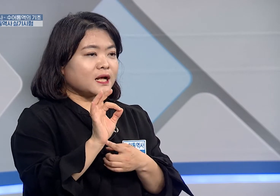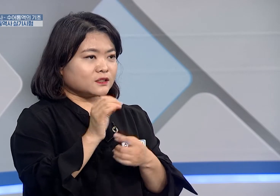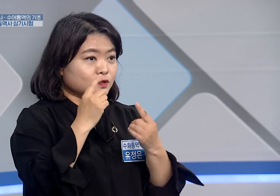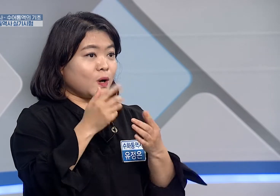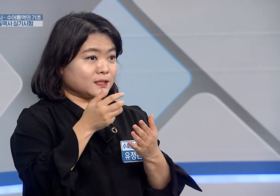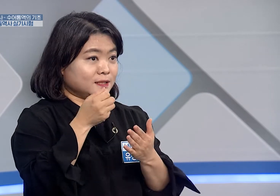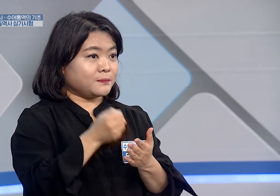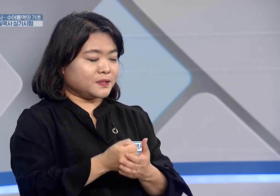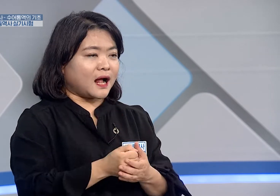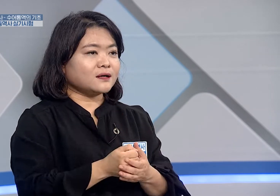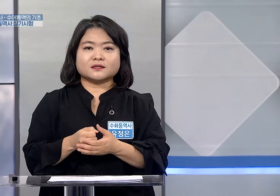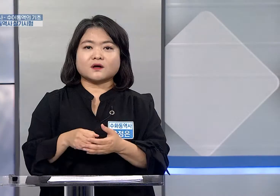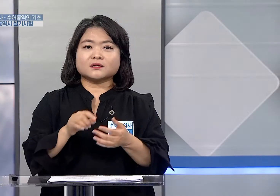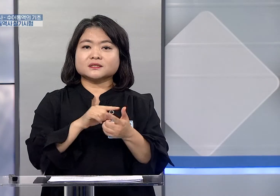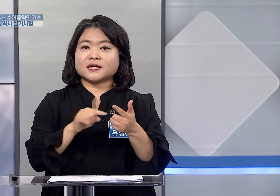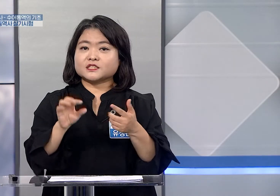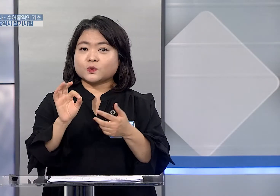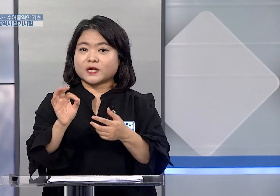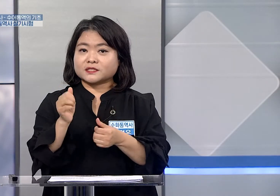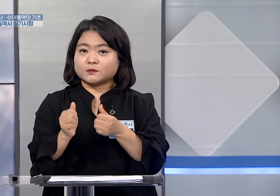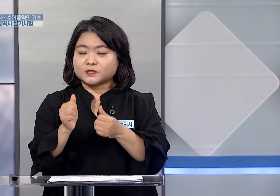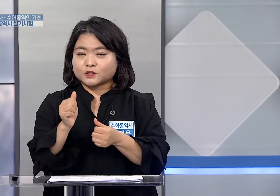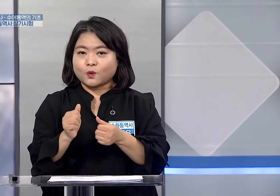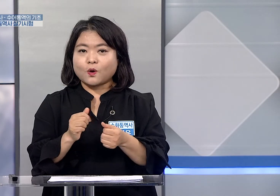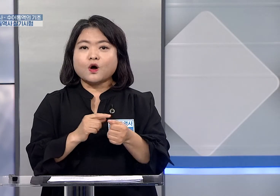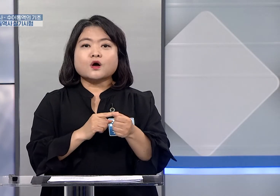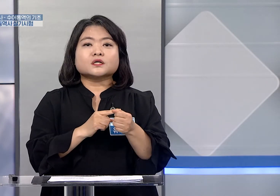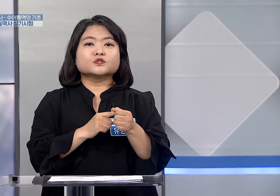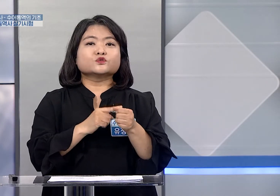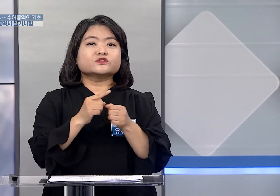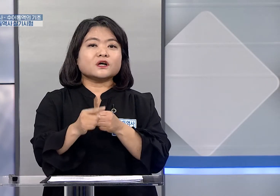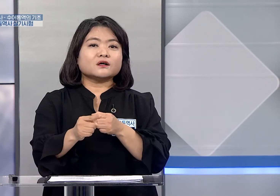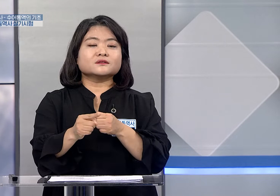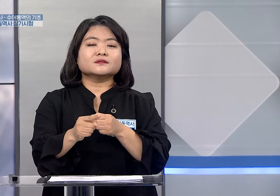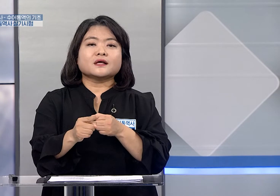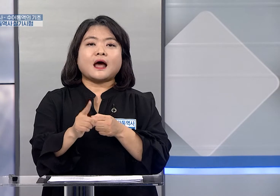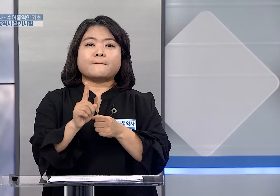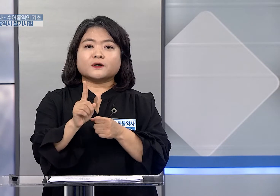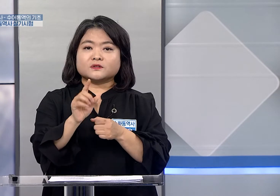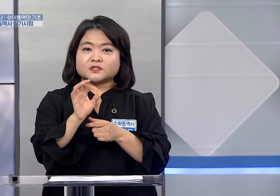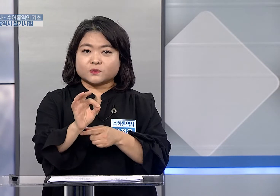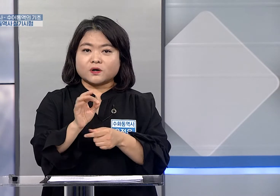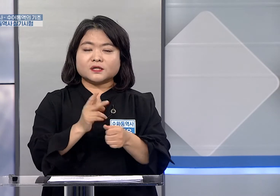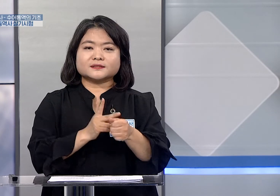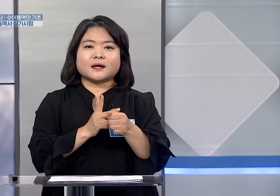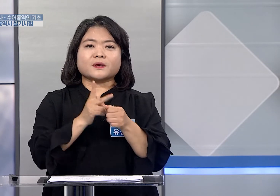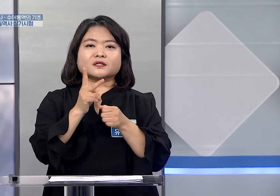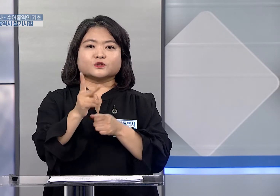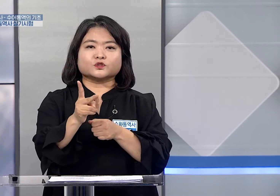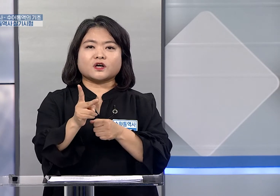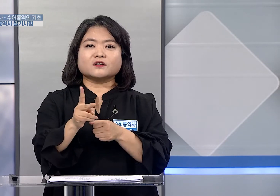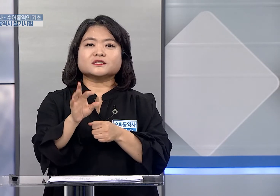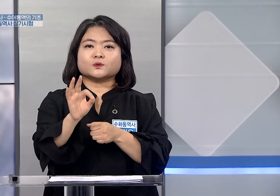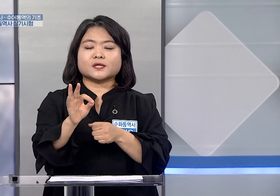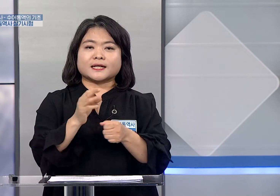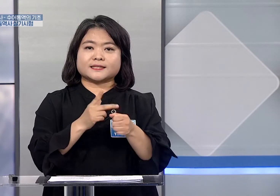거는 확실합니다. 그래서 그해 10월에 시험을 치고 그 후년 한 번 더 10월, 그 다음에 그 후년 10월까지